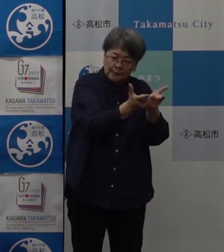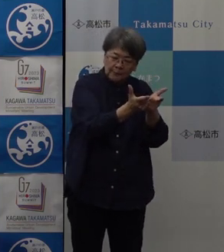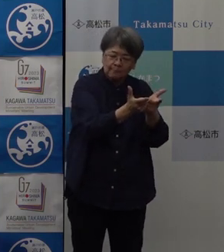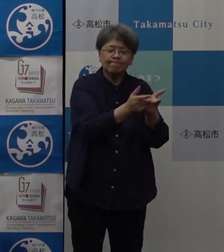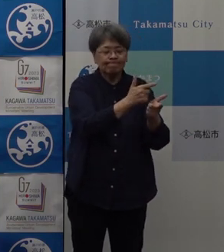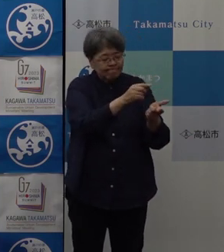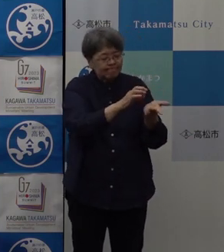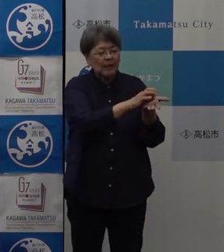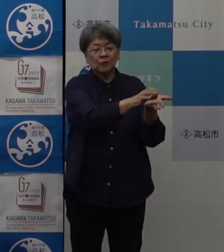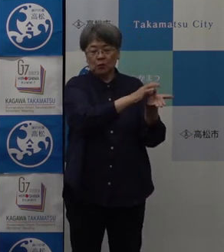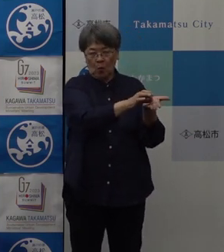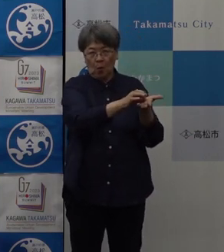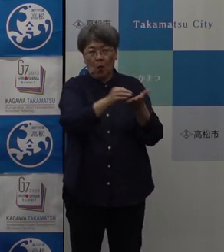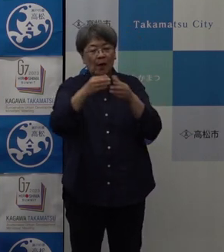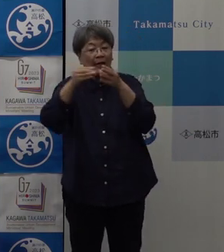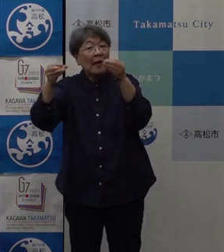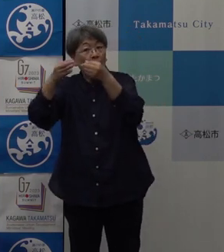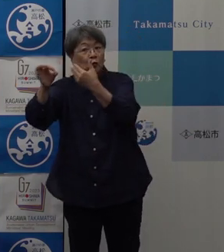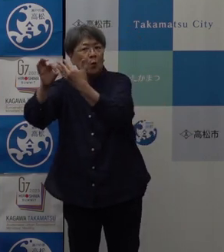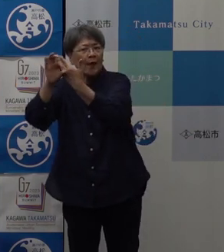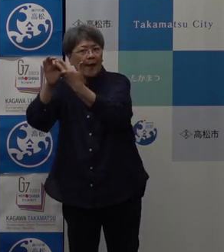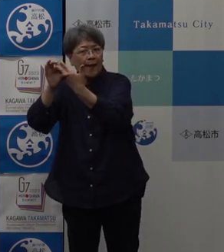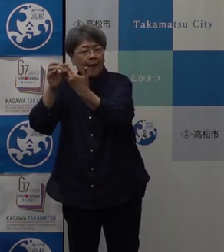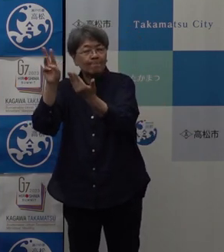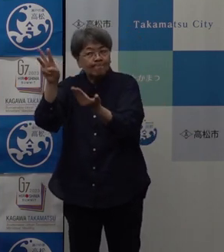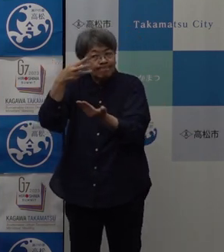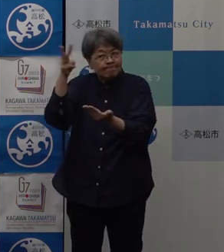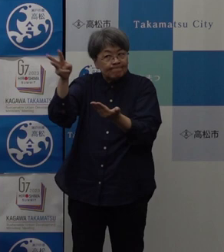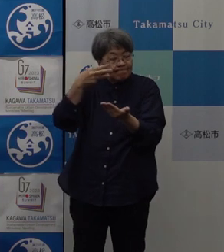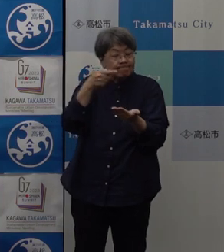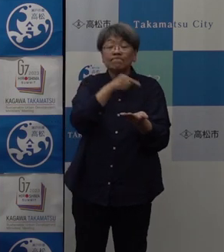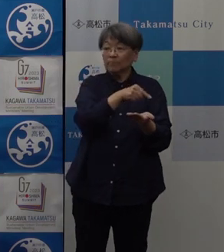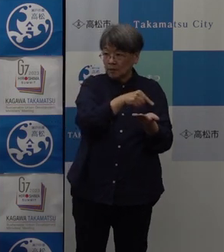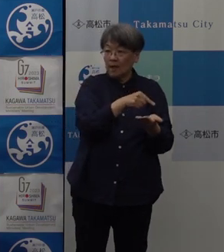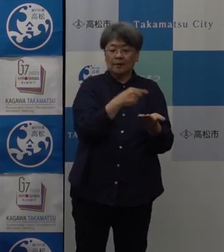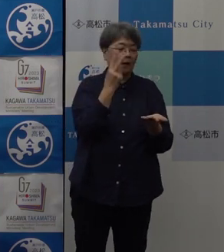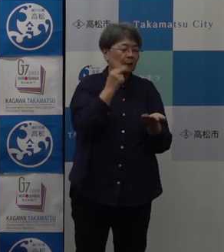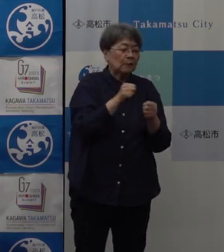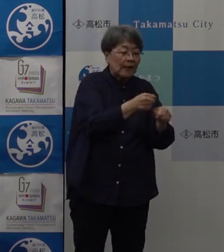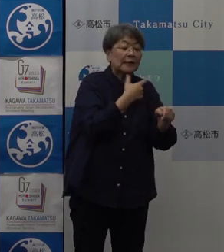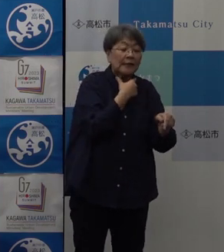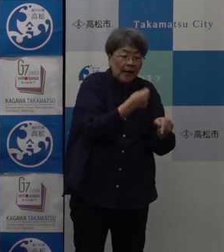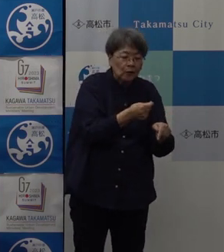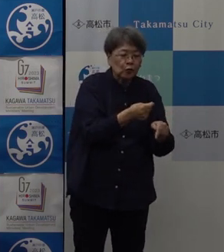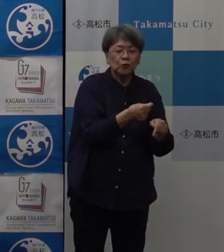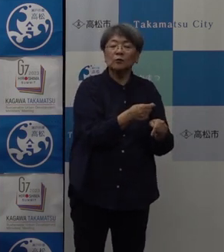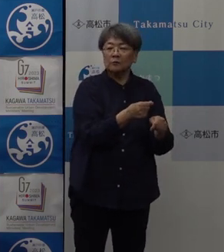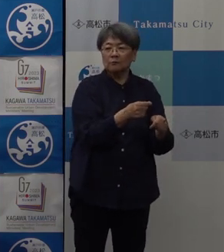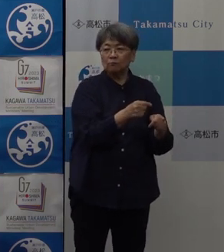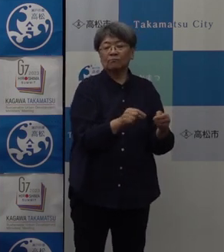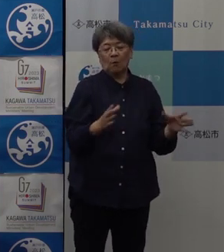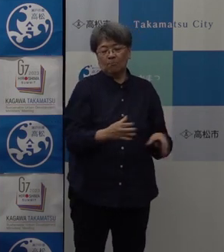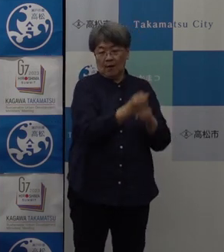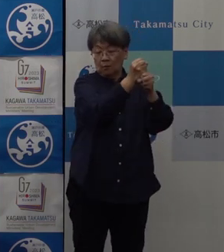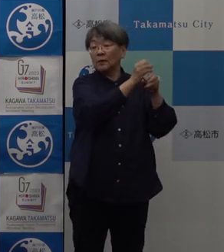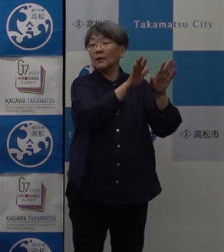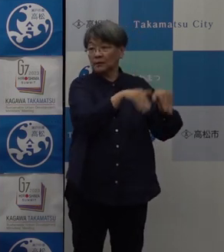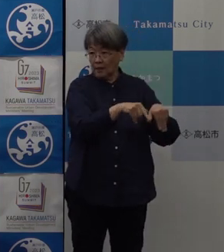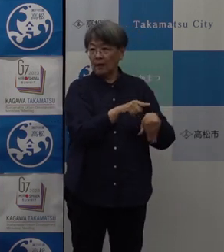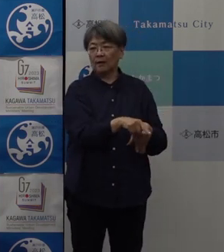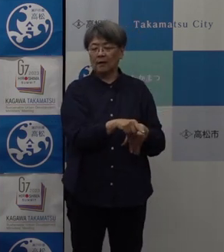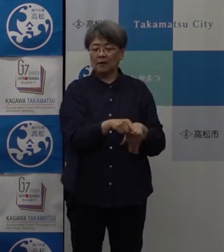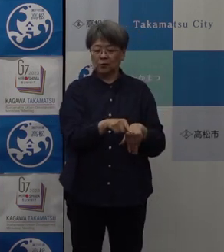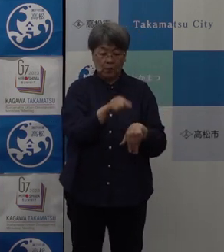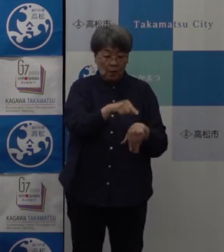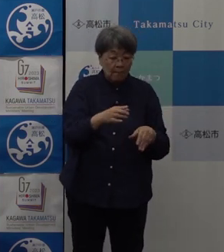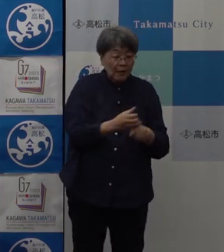まあ、諸外国の例をもとにしながら高松でもぜひこうやりたいというような提言もまとめられておりますので、でそれの提言